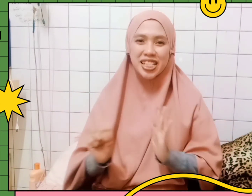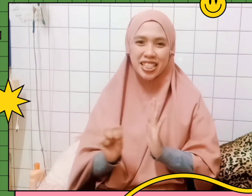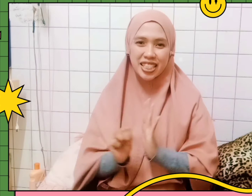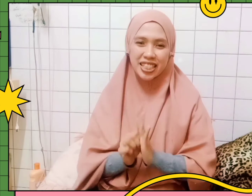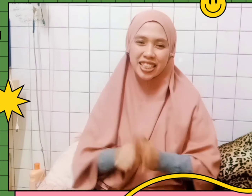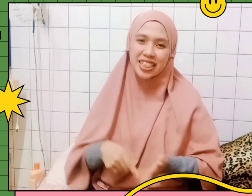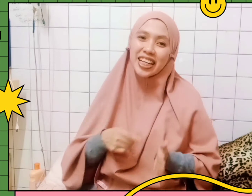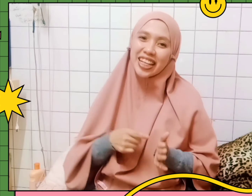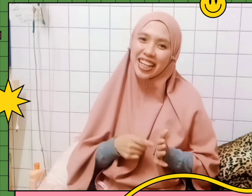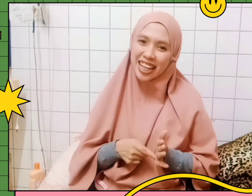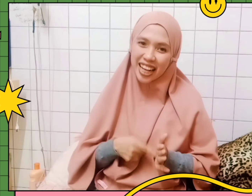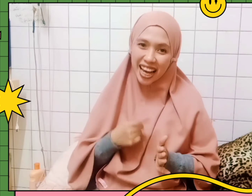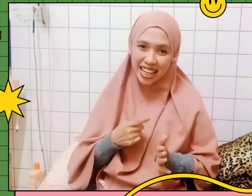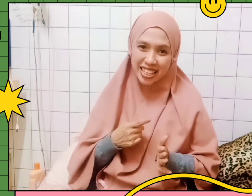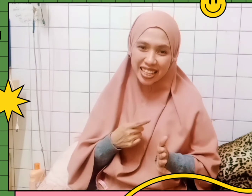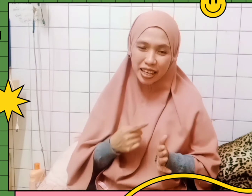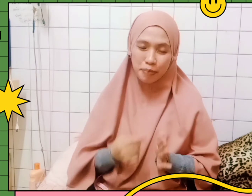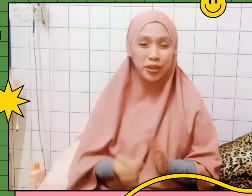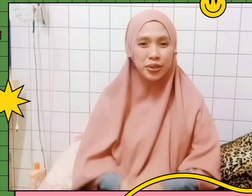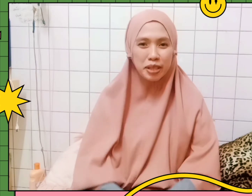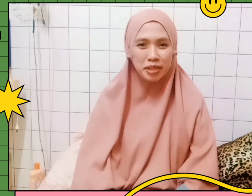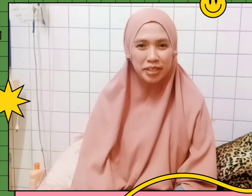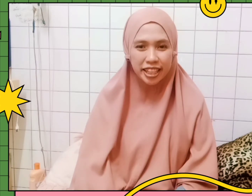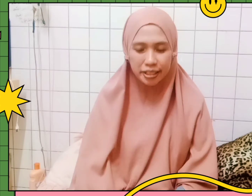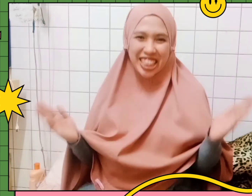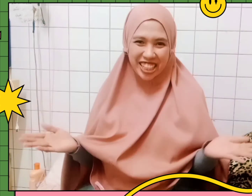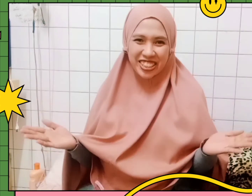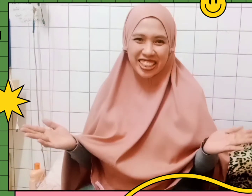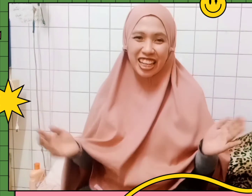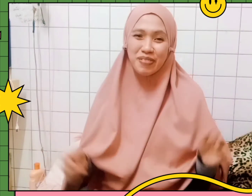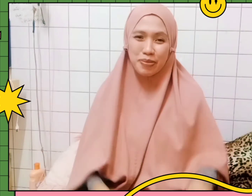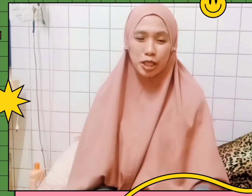bertemu sekali. Begitu ya